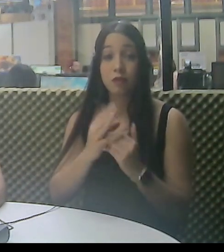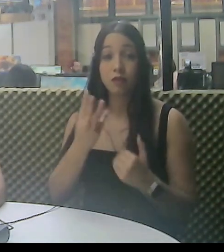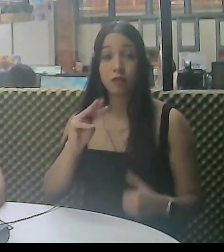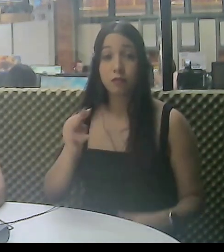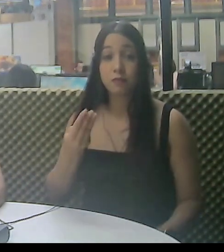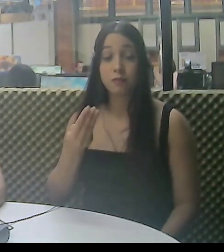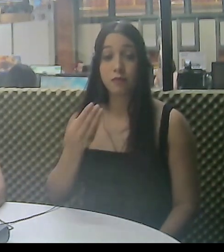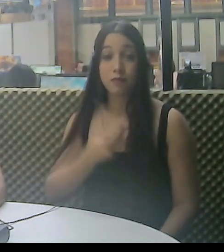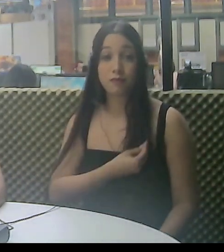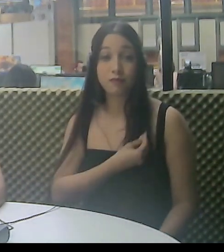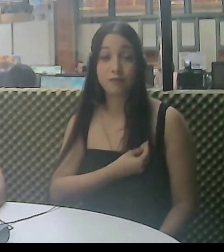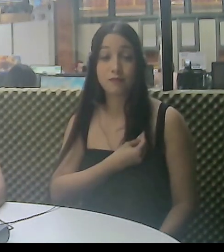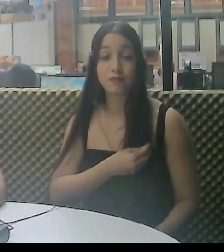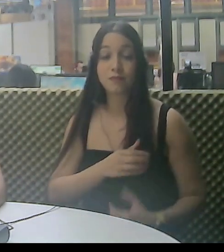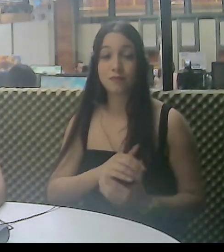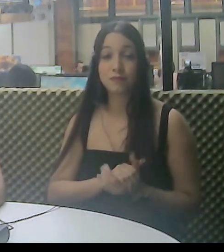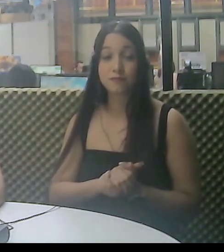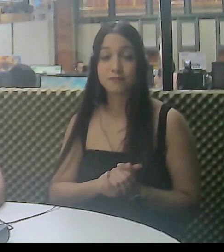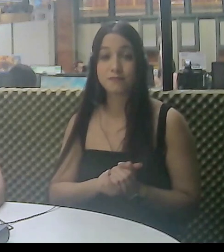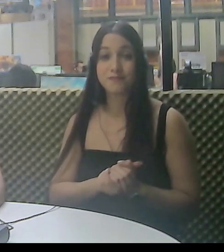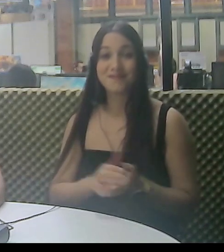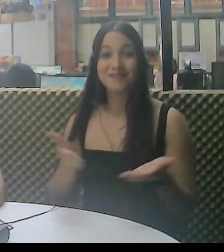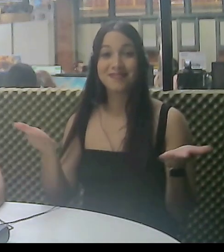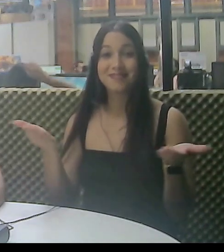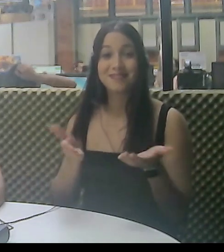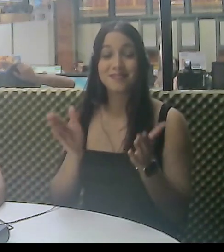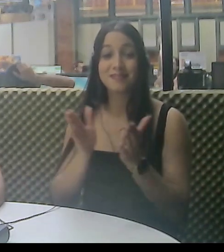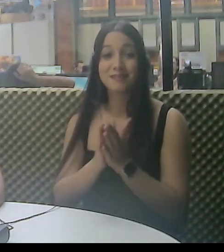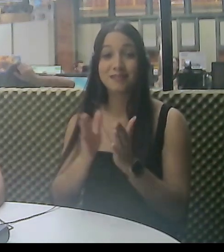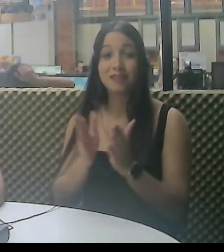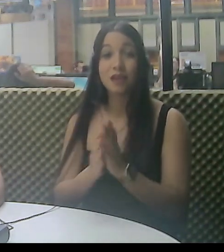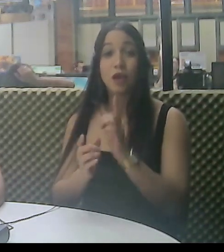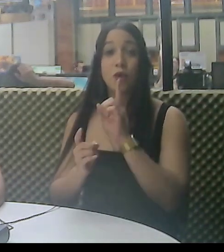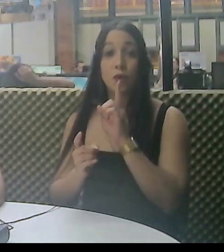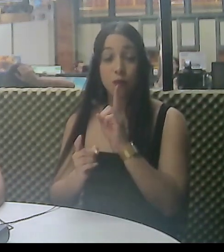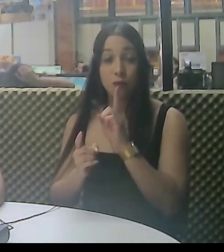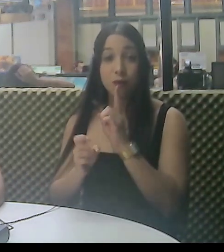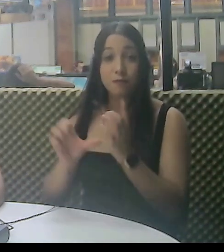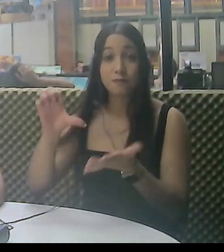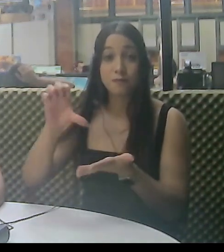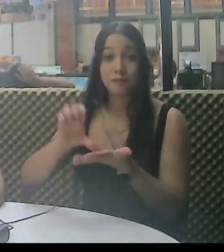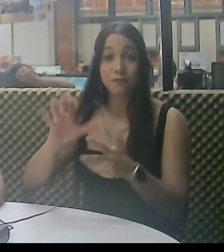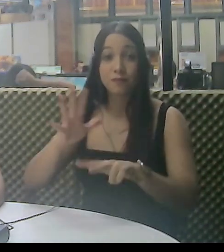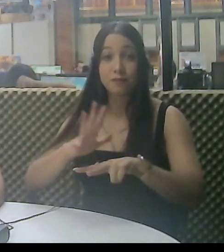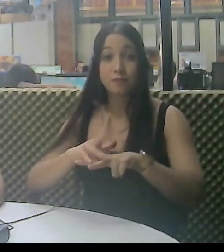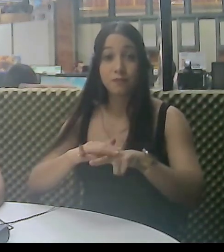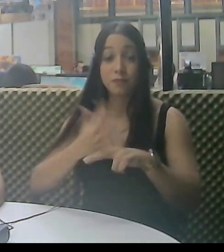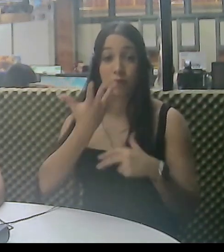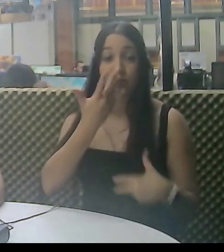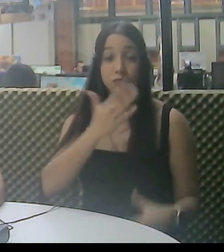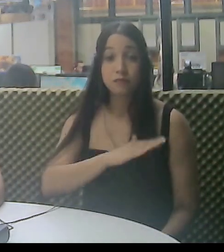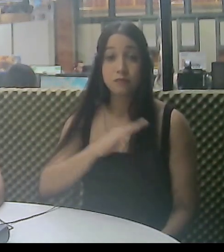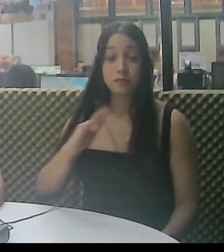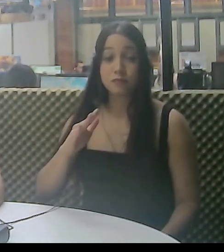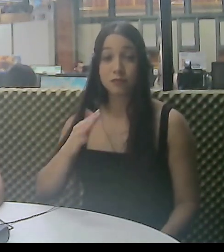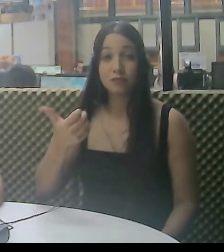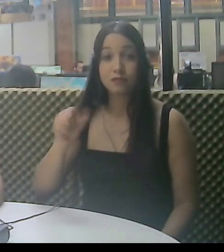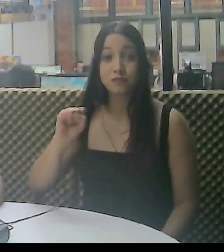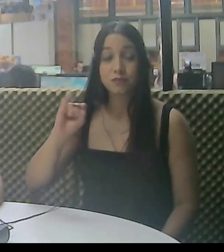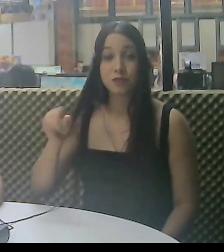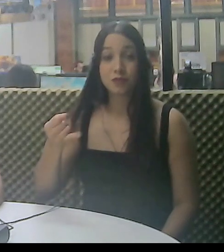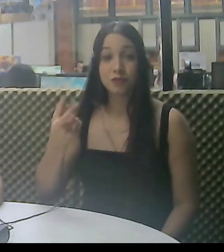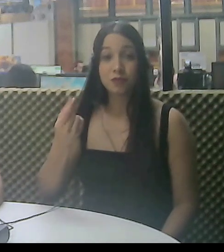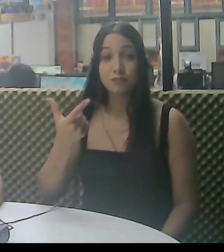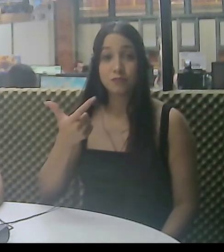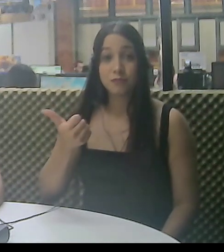3 milhões de habitantes. E hoje é aniversário do Centro de Internação Pediátrico. Inaugurado em 18 de janeiro